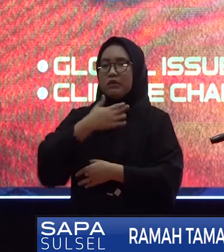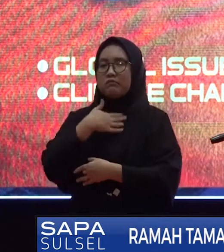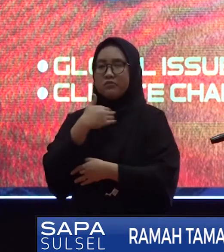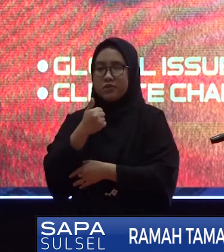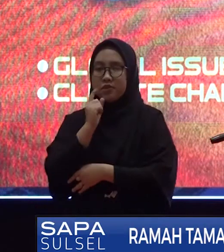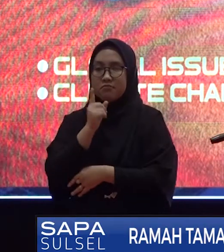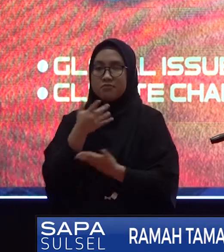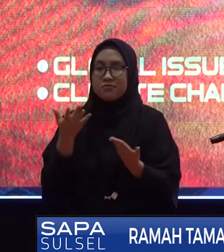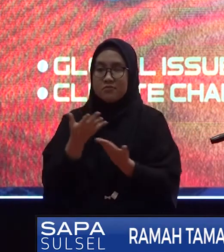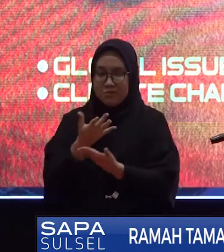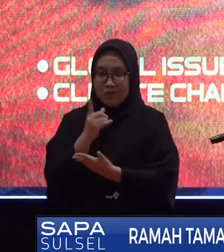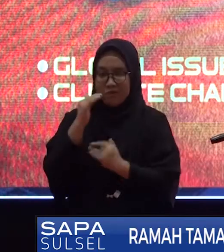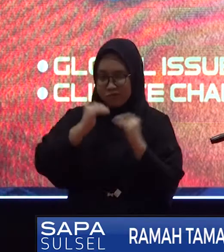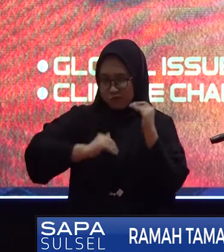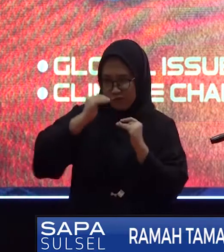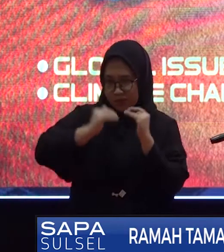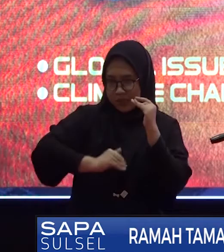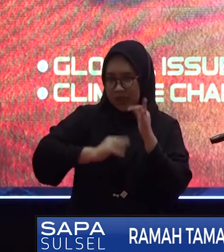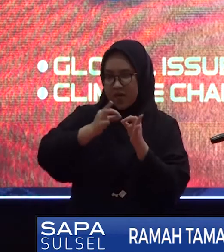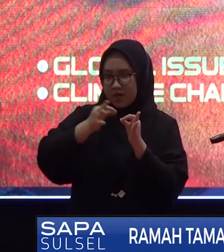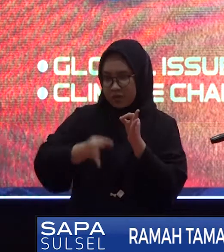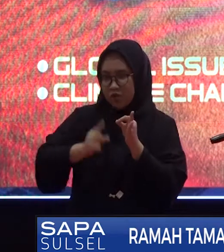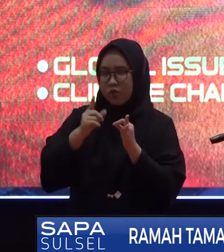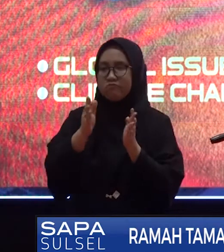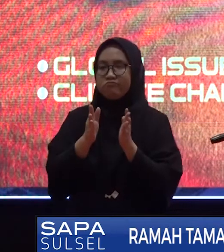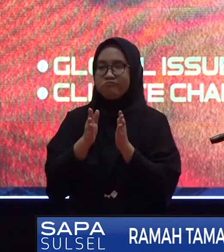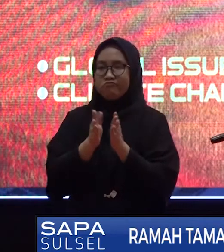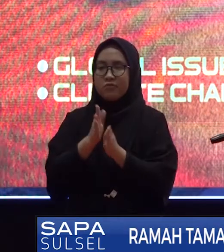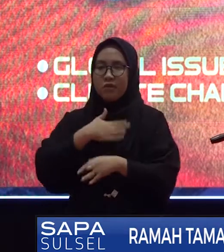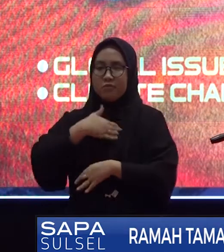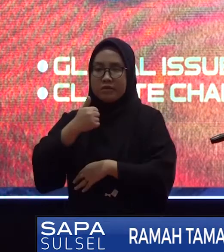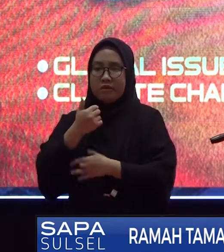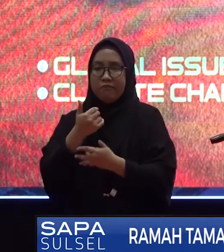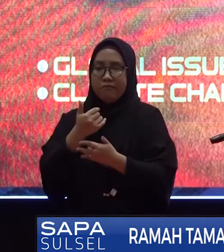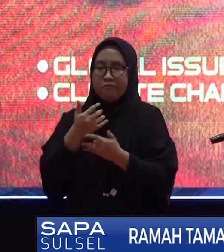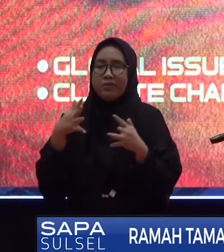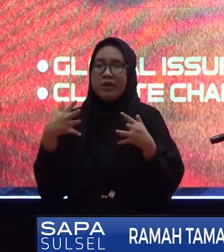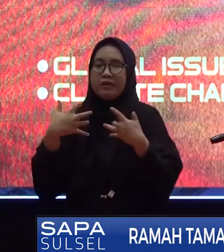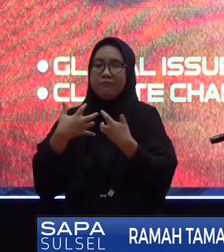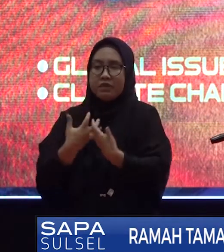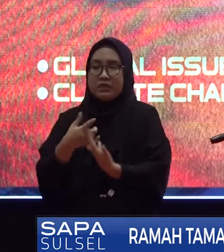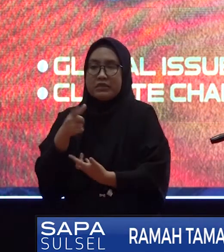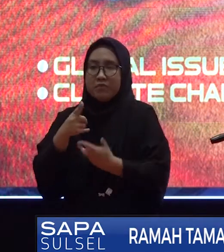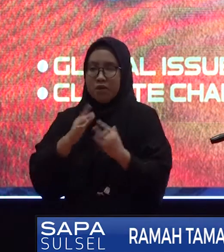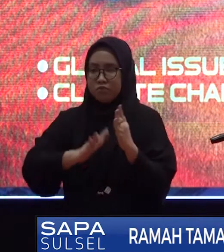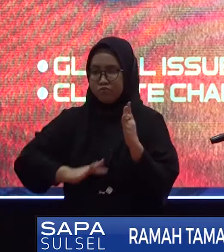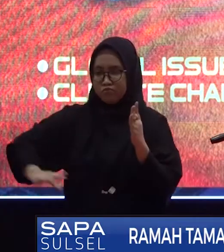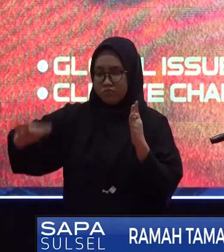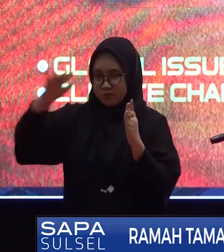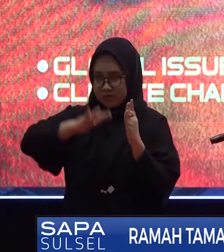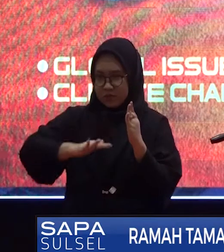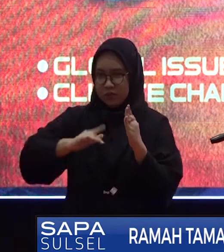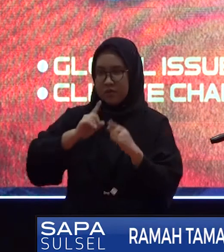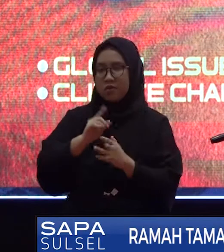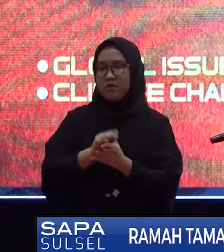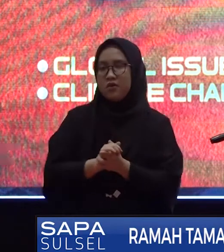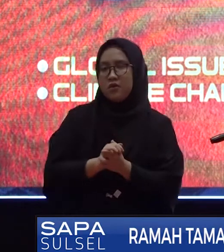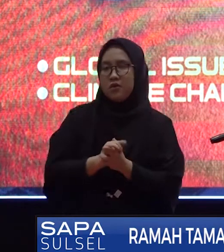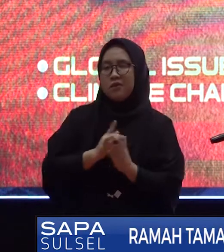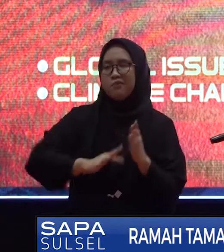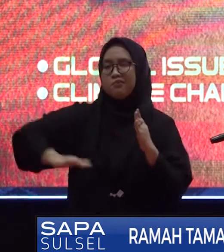mampu mengurangi risiko serta mampu beradaptasi terhadap bencana alam bencana penyakit dan